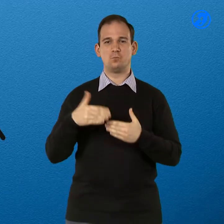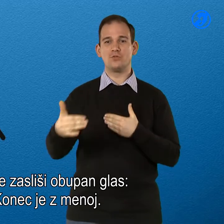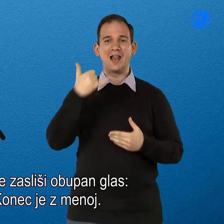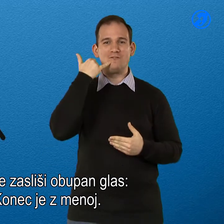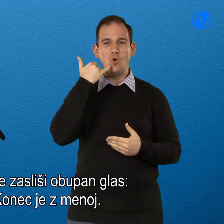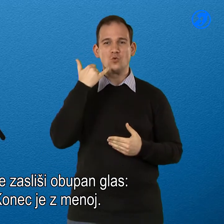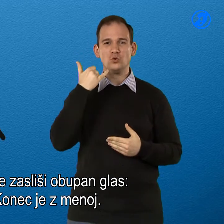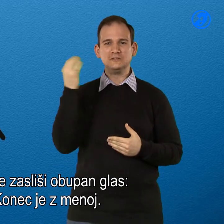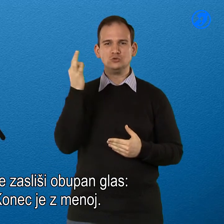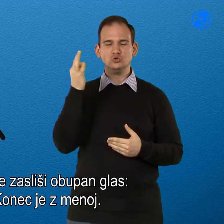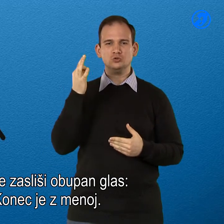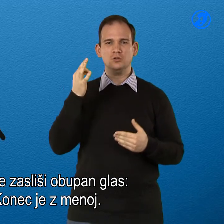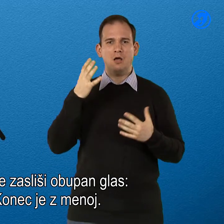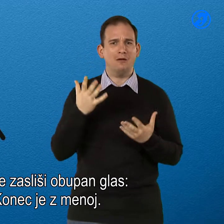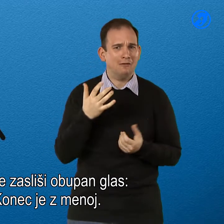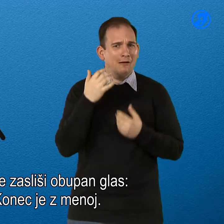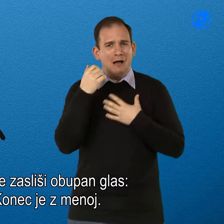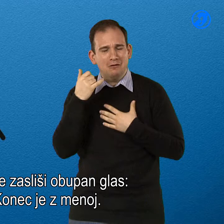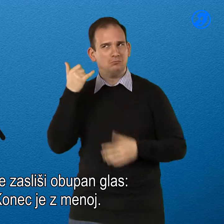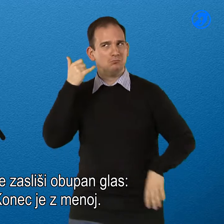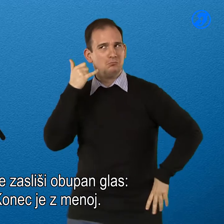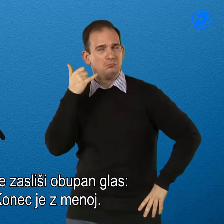Po telefonu se zasliši obupan glas: